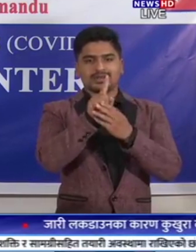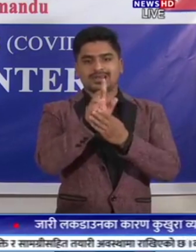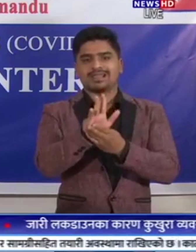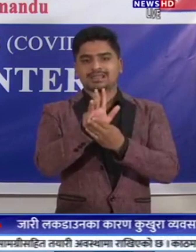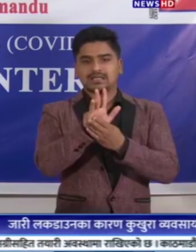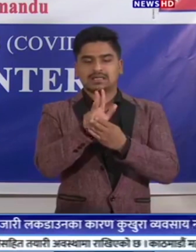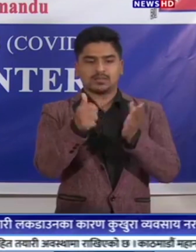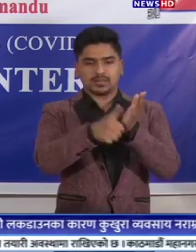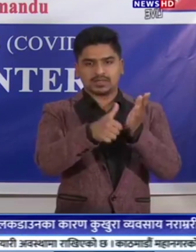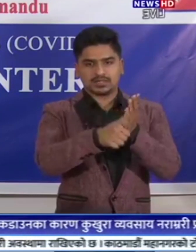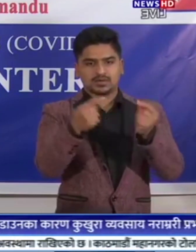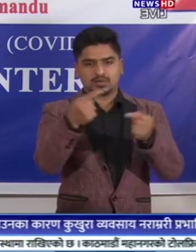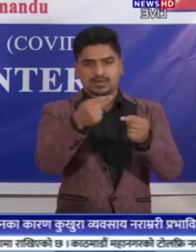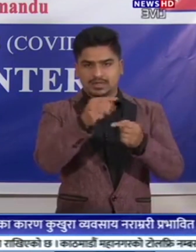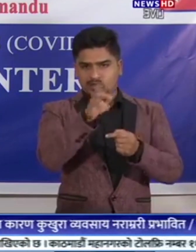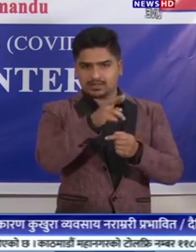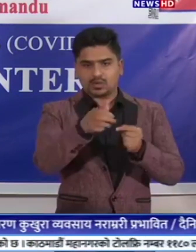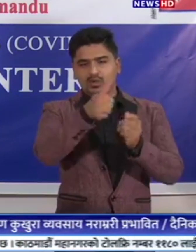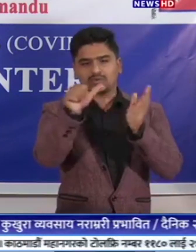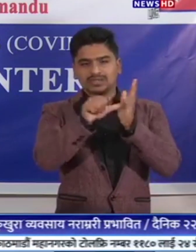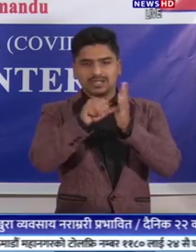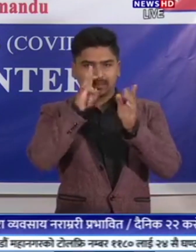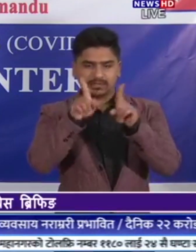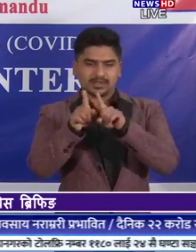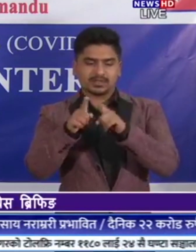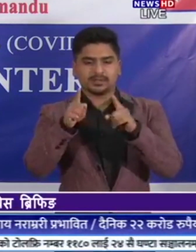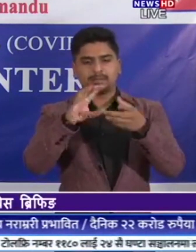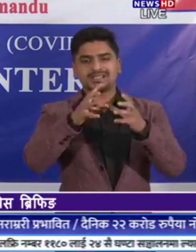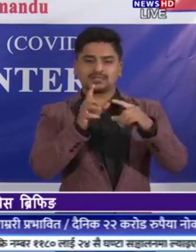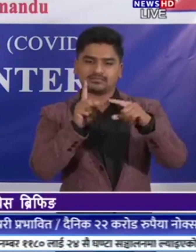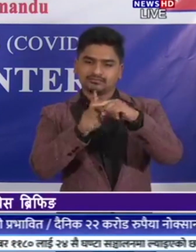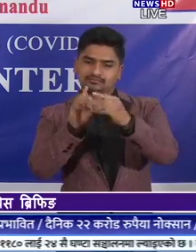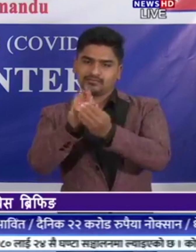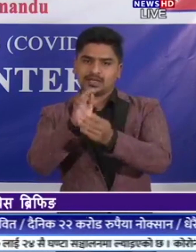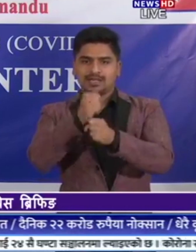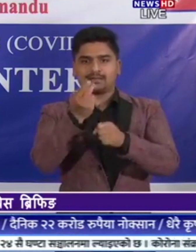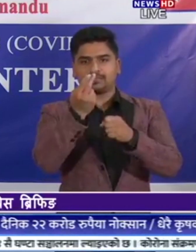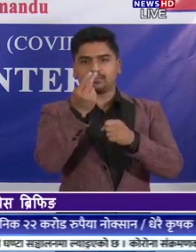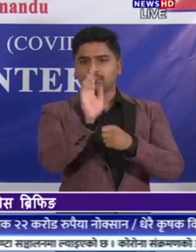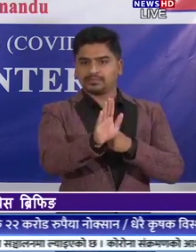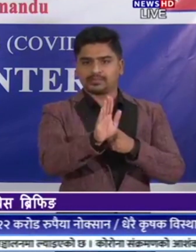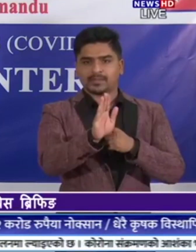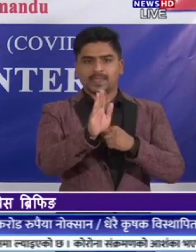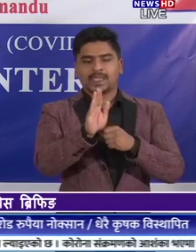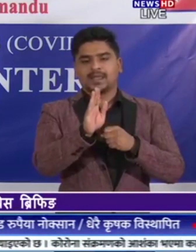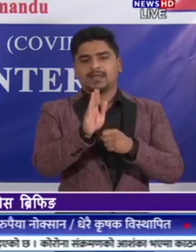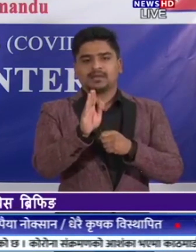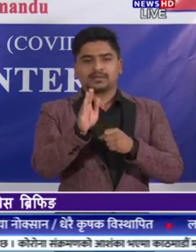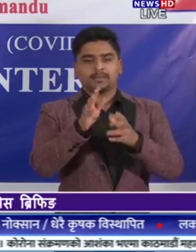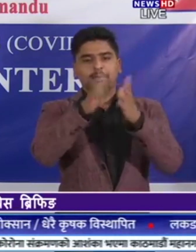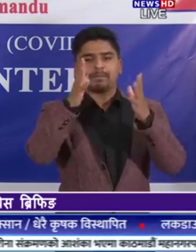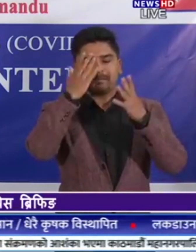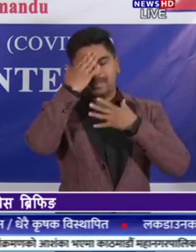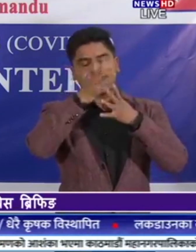इनको परिक्षेन नमुना परिक्षेन र अन्य जिल्ला मा पनी जडान कारे बहे रहेको छा, एपिडियो मेलोजी तथारोगने तर महासाखा र